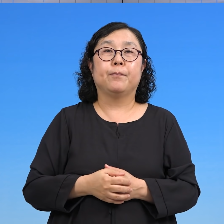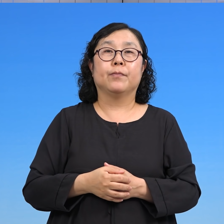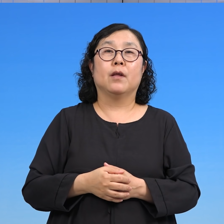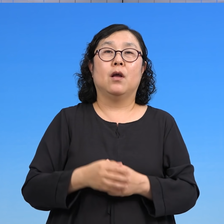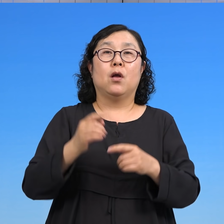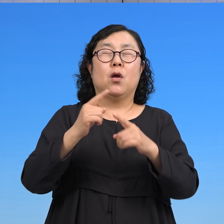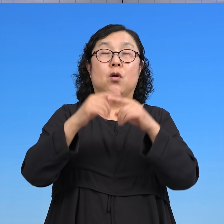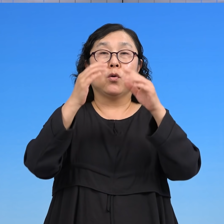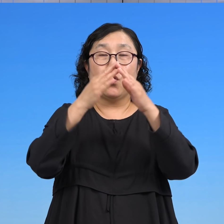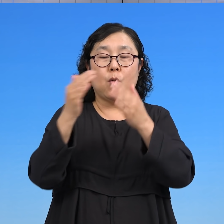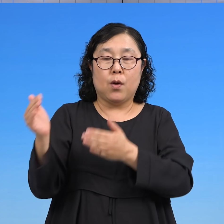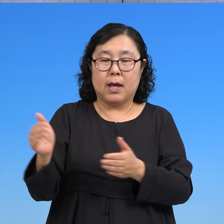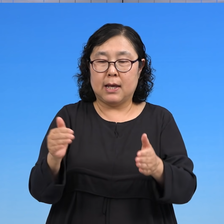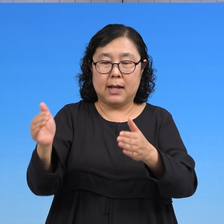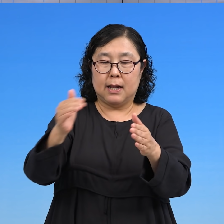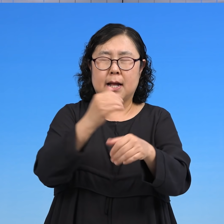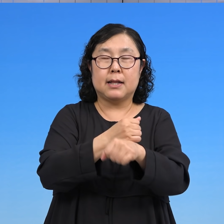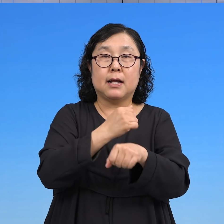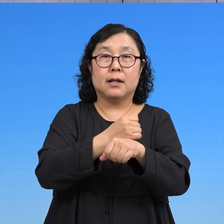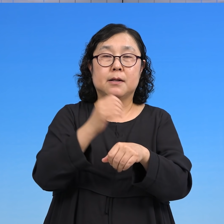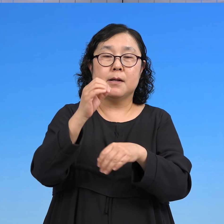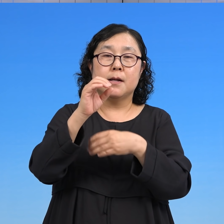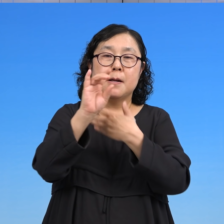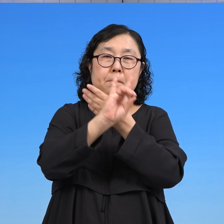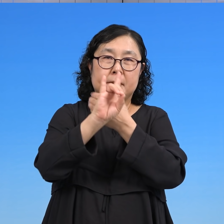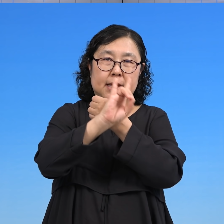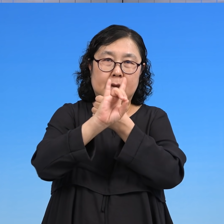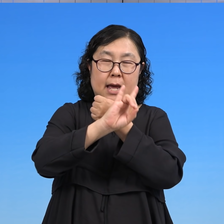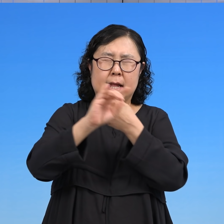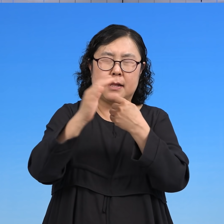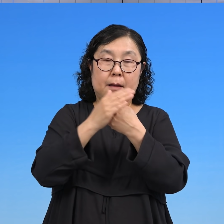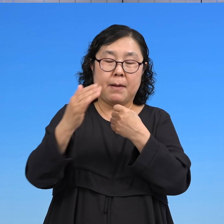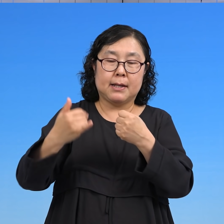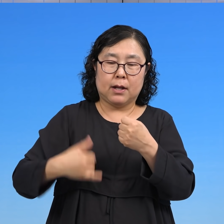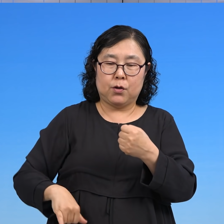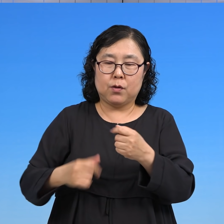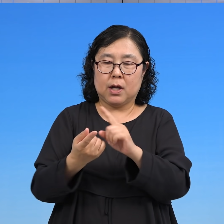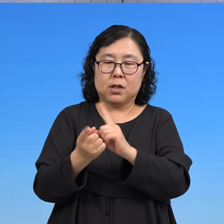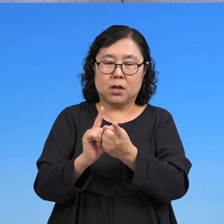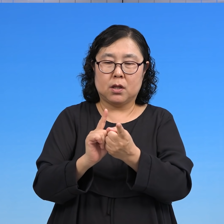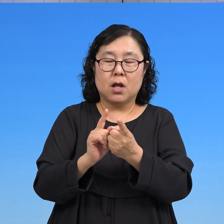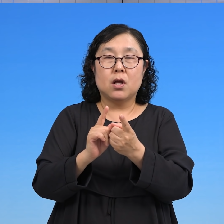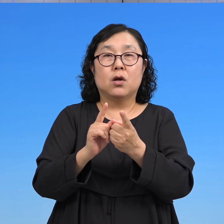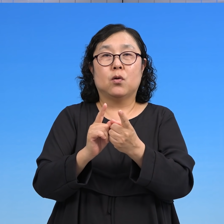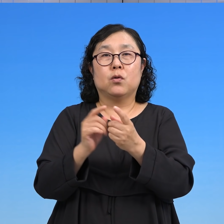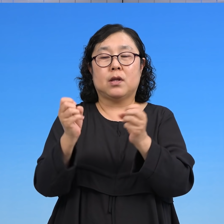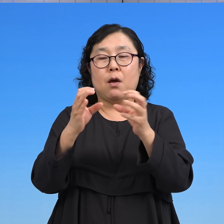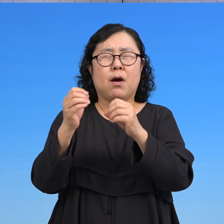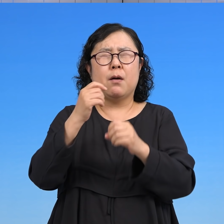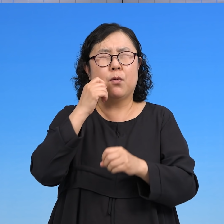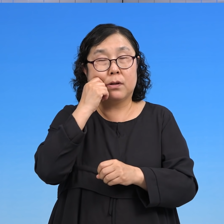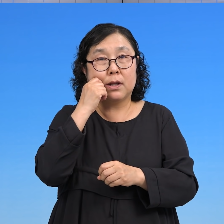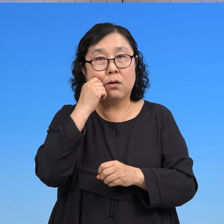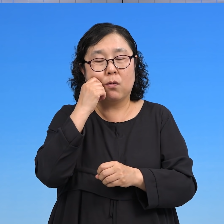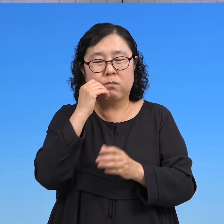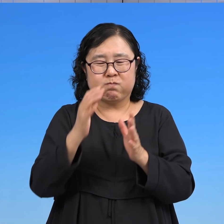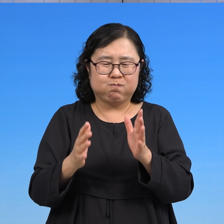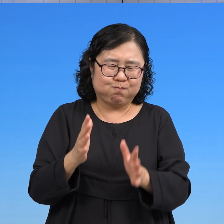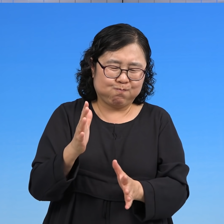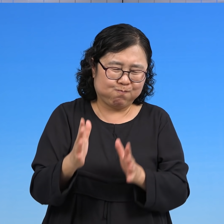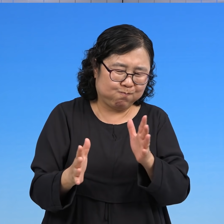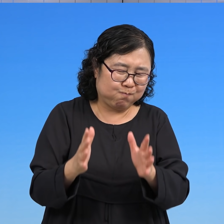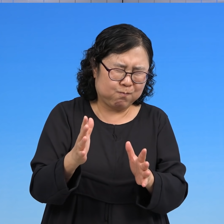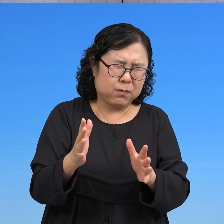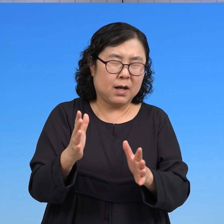사람이에요. 교회 일한다는 핑계로 자녀들과 더 많은 시간을 가지지 못하고 대화가 서먹서먹하고 이